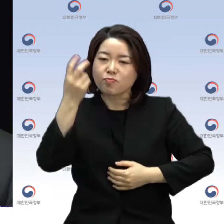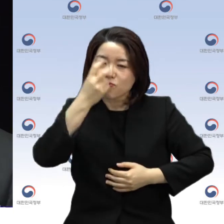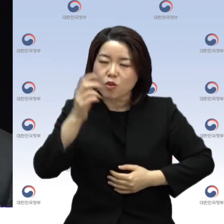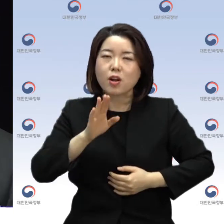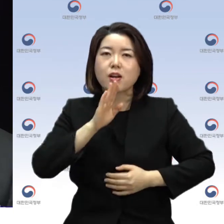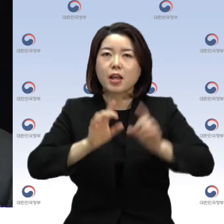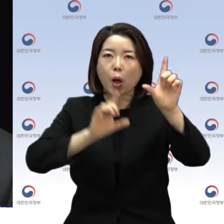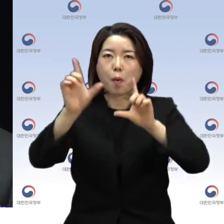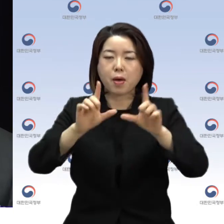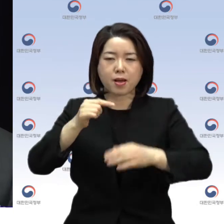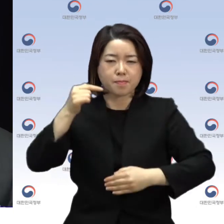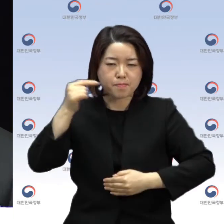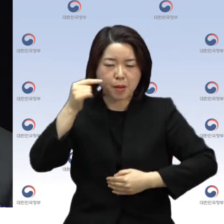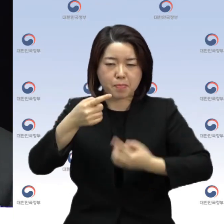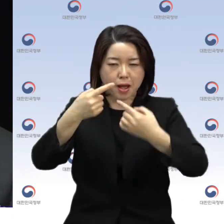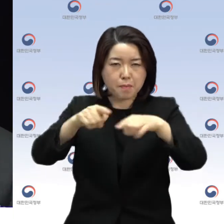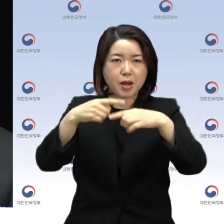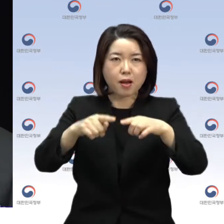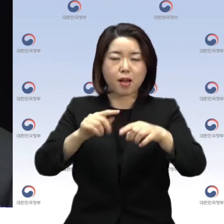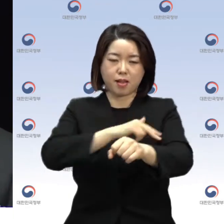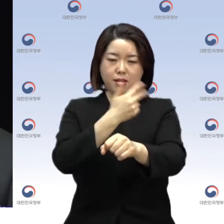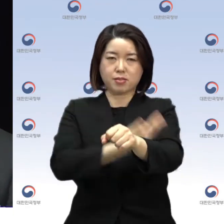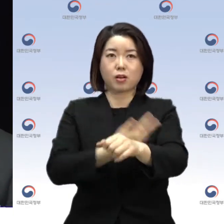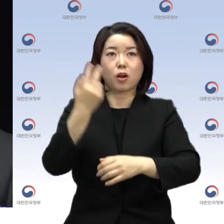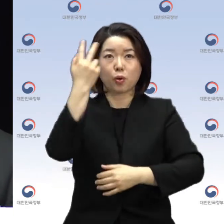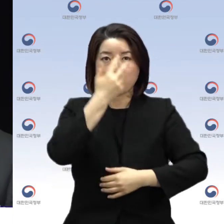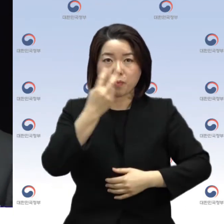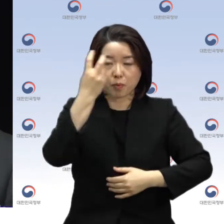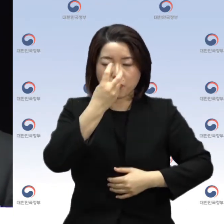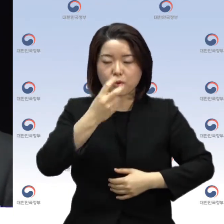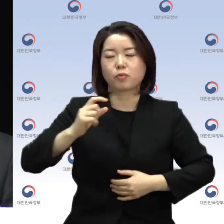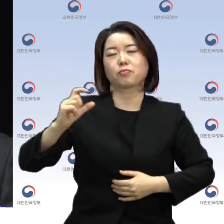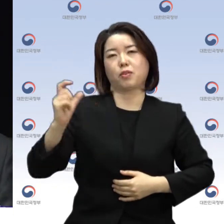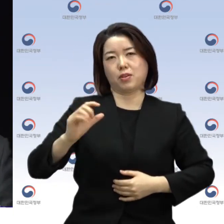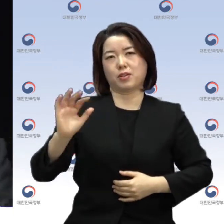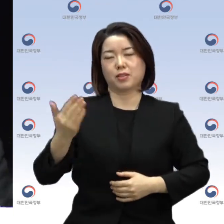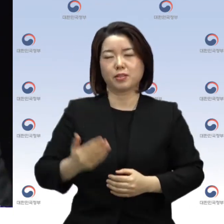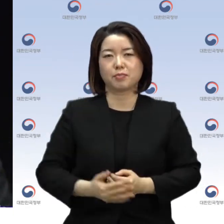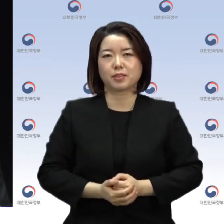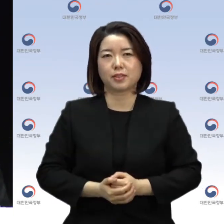엄밀히 평가하여 저작권 보호를 강화하겠습니다.